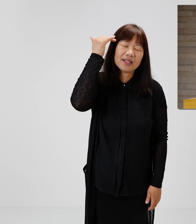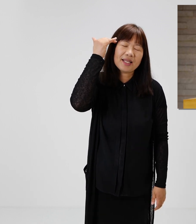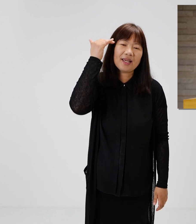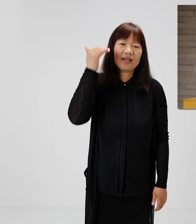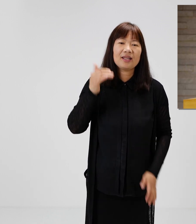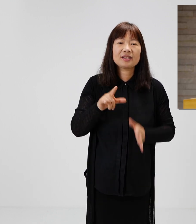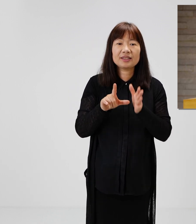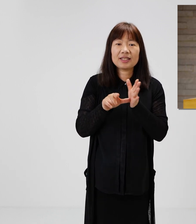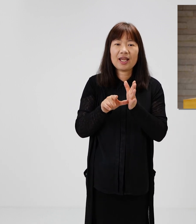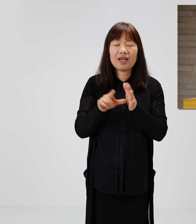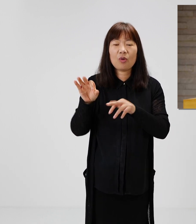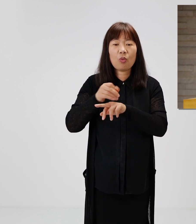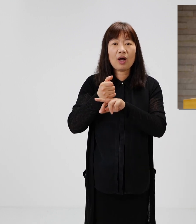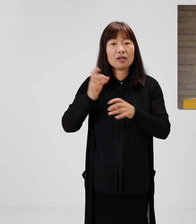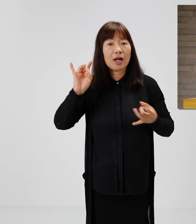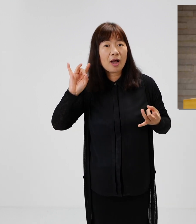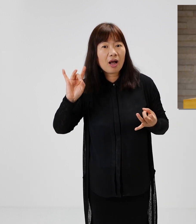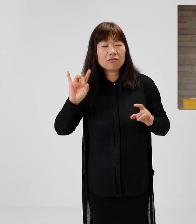보십시다.